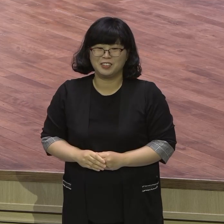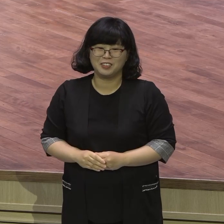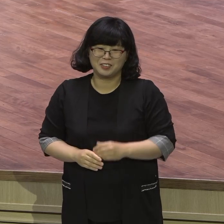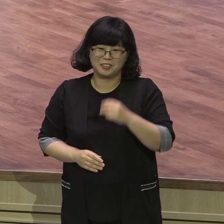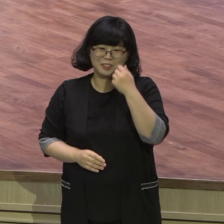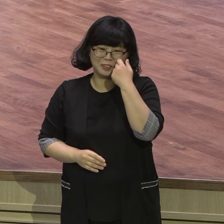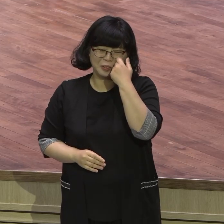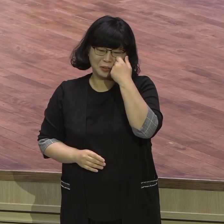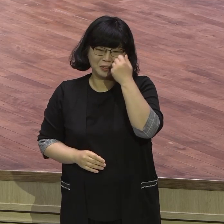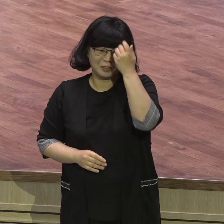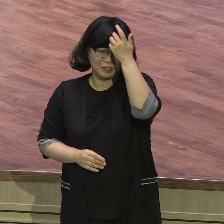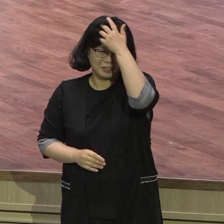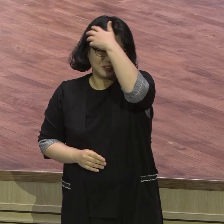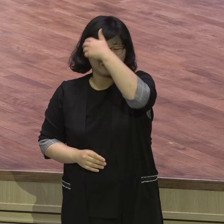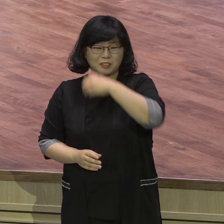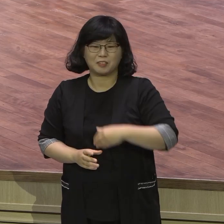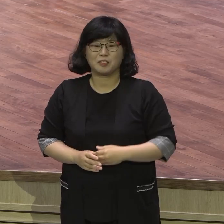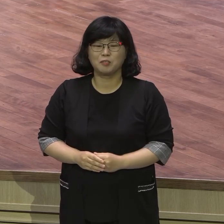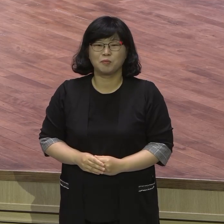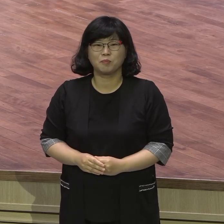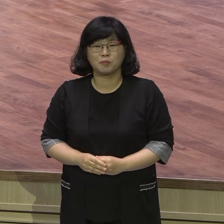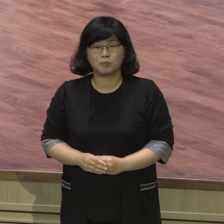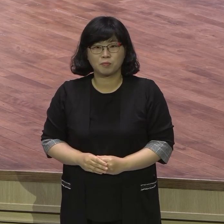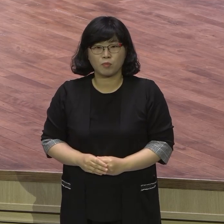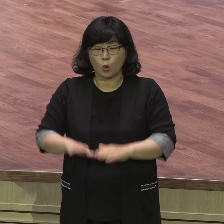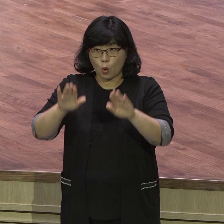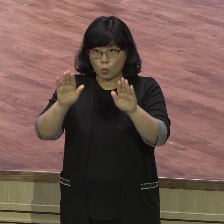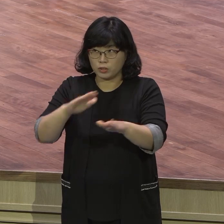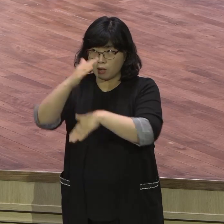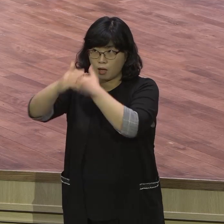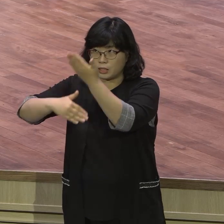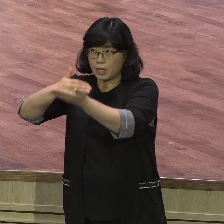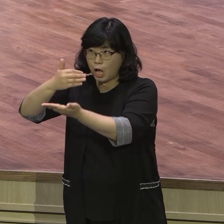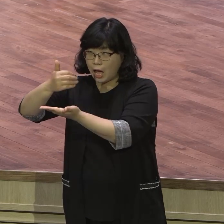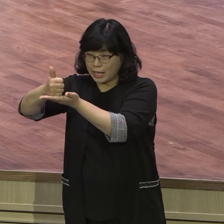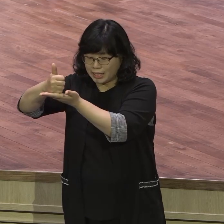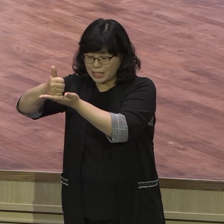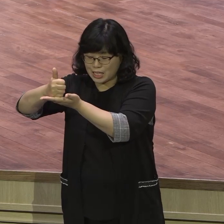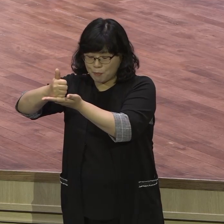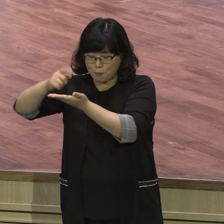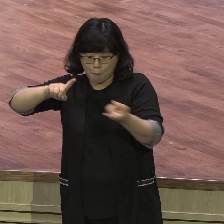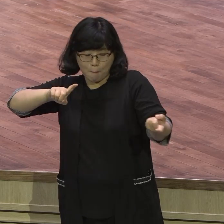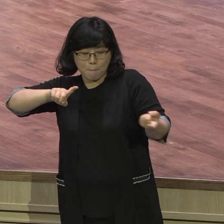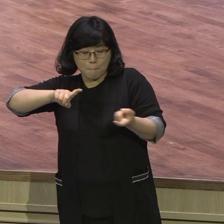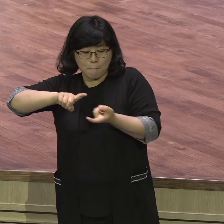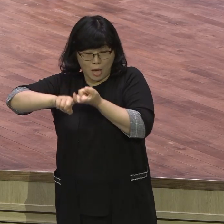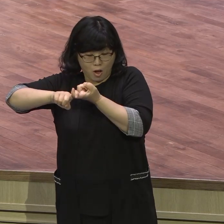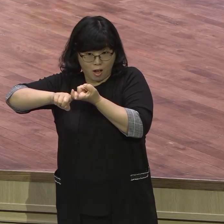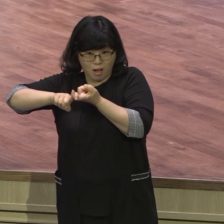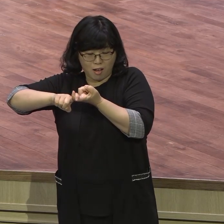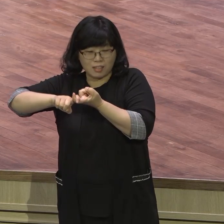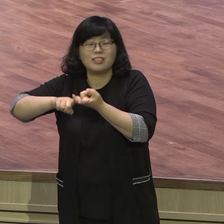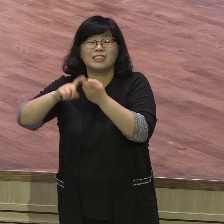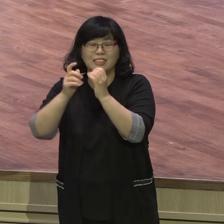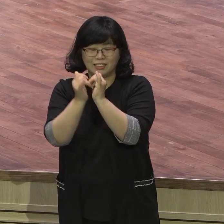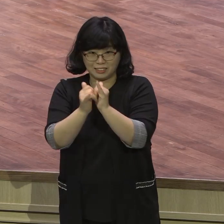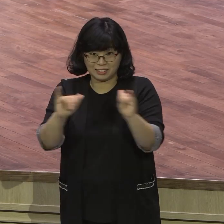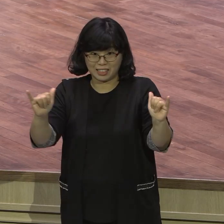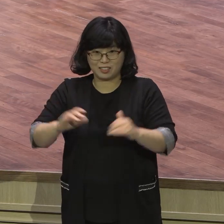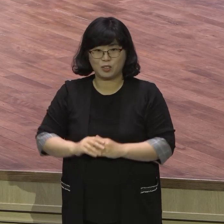이것을 말씀 가지고 요가 편에 있는 자라는 제목입니다. 배은망덕이라는 그러한